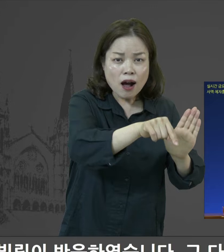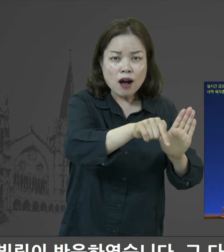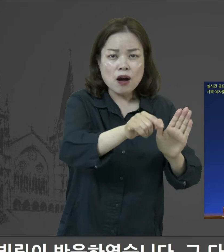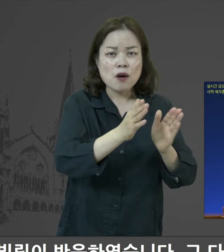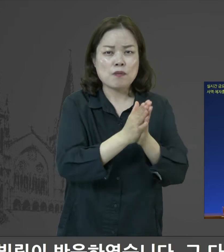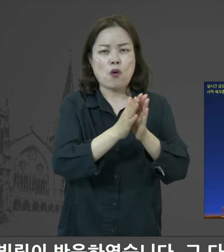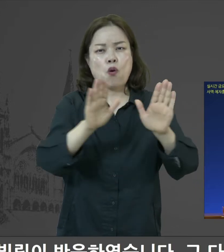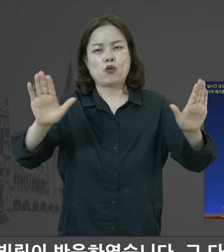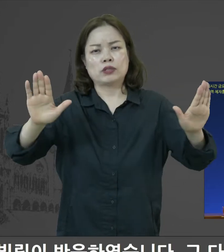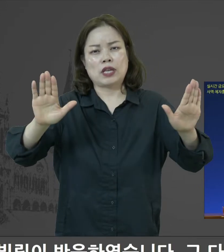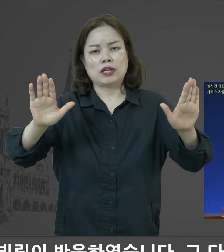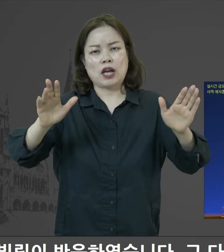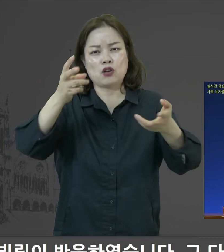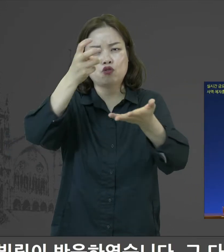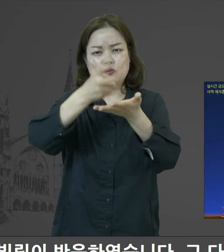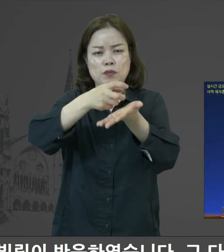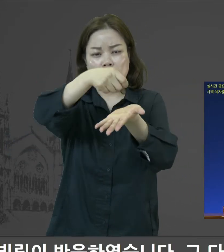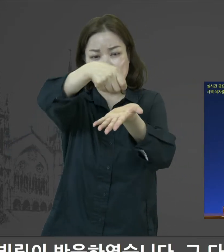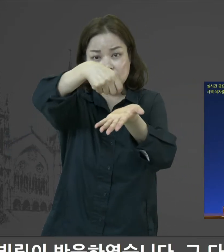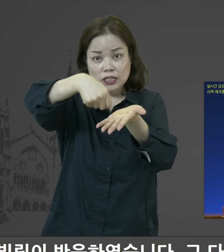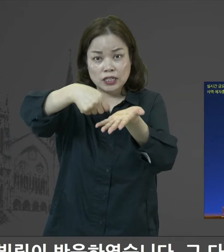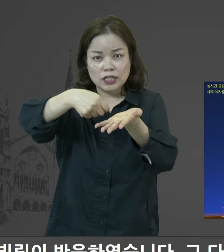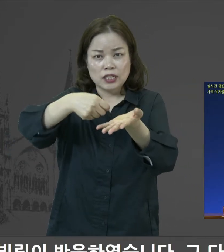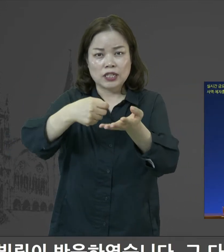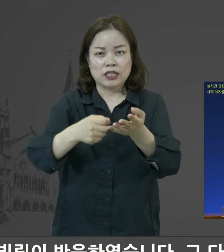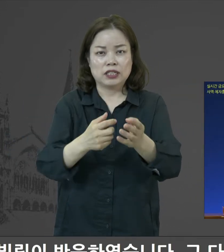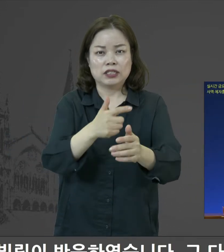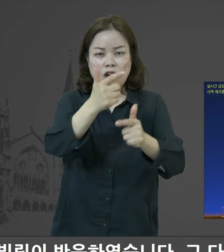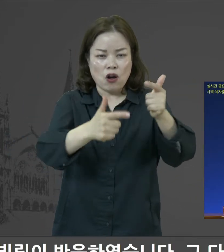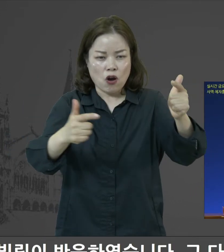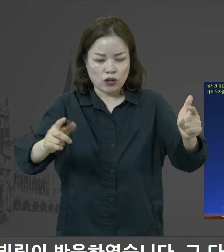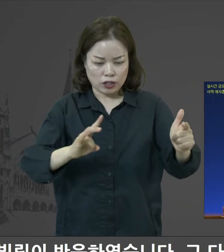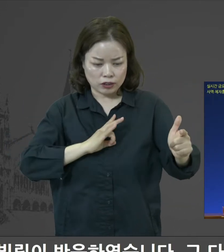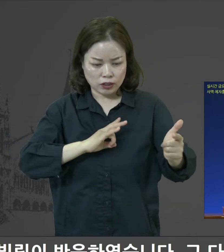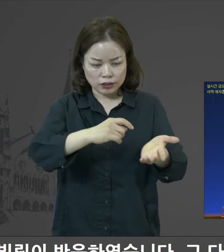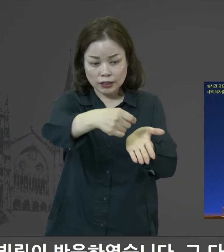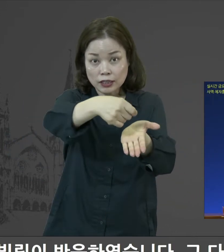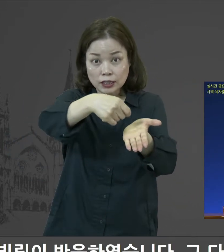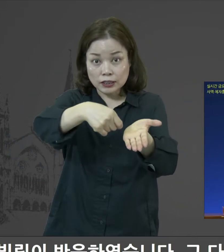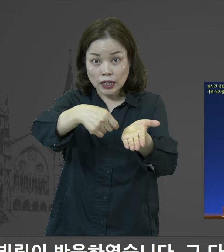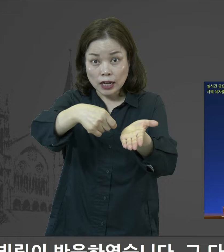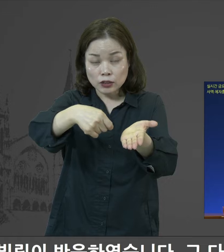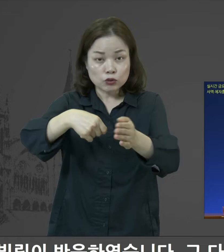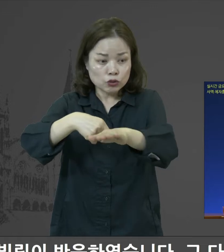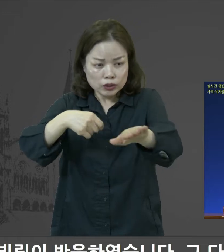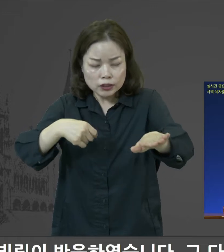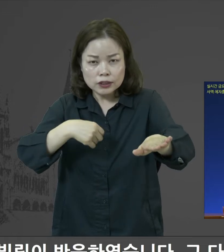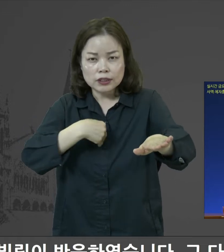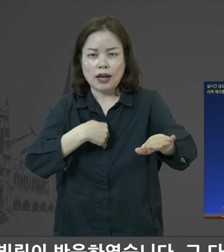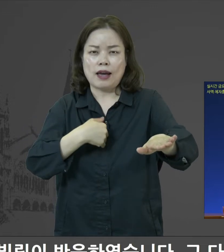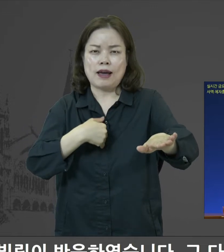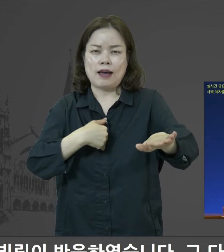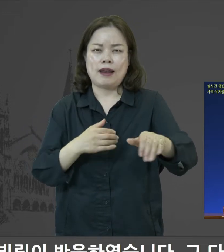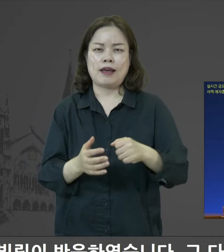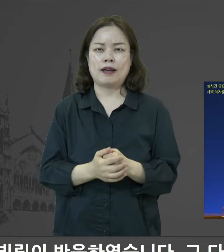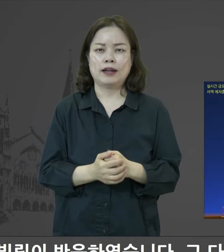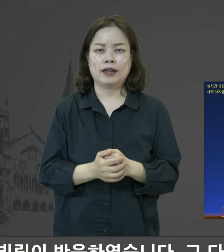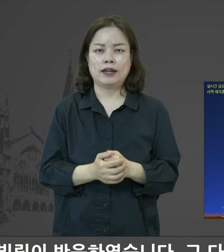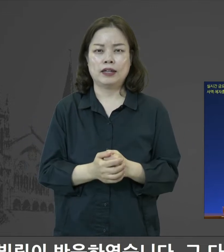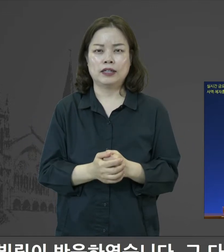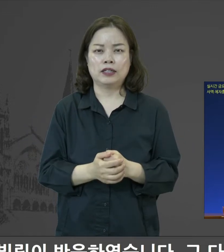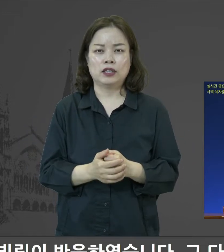모세가 율법에 기록하고 여러 선지자가 기록한 그 일을 우리가 만났으니